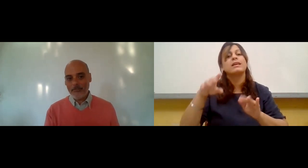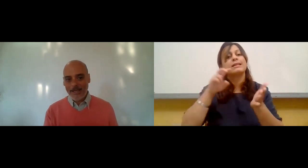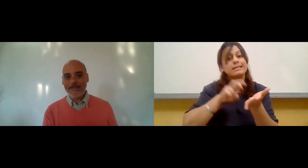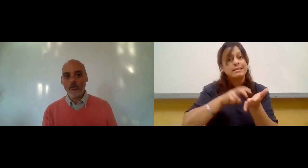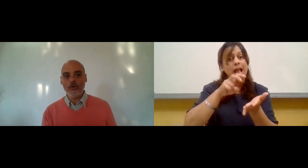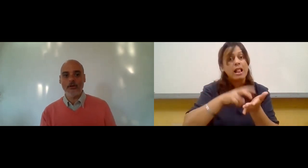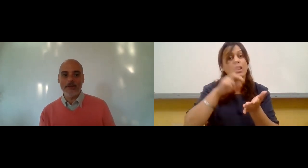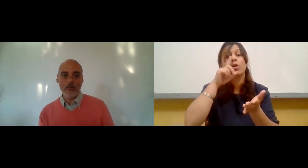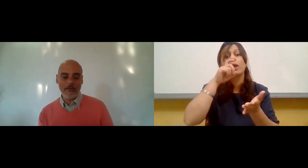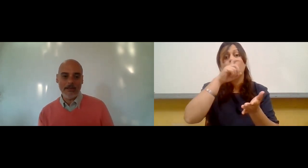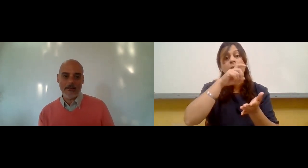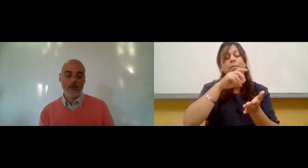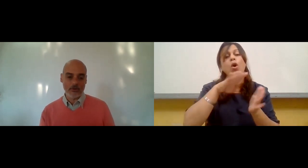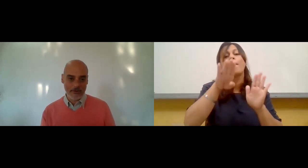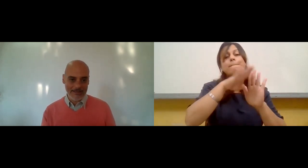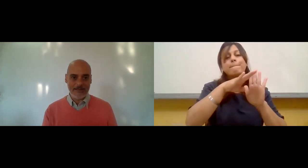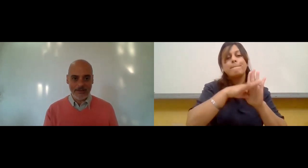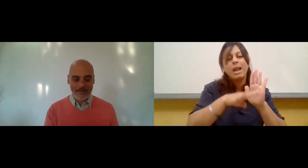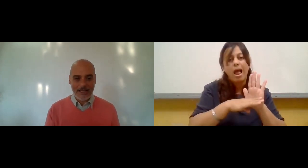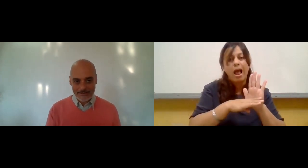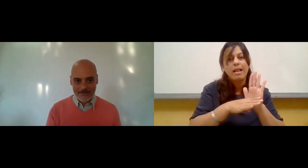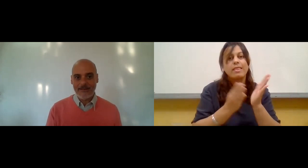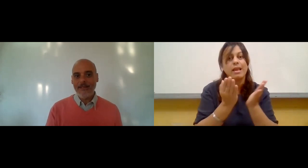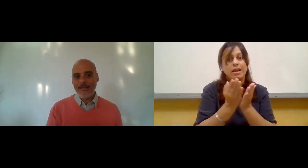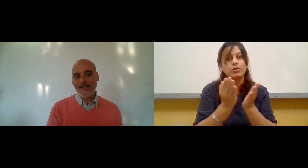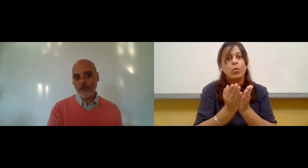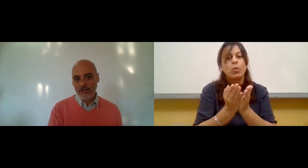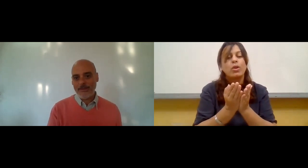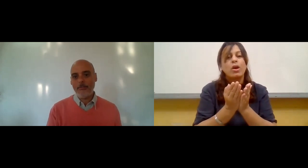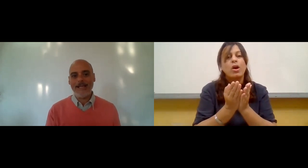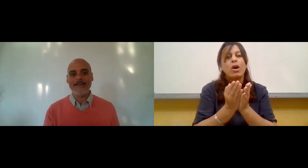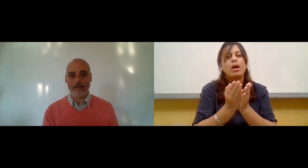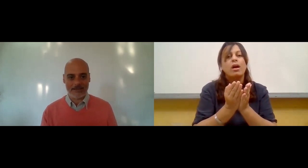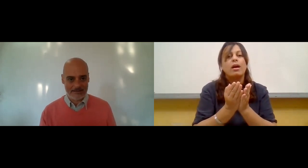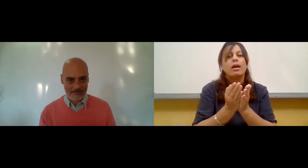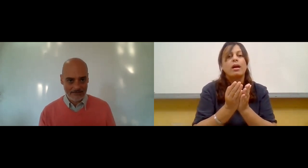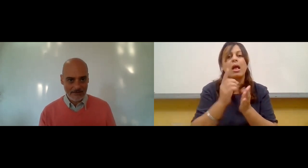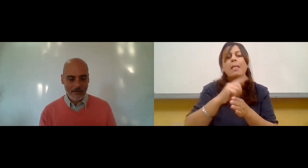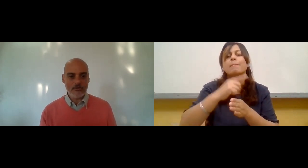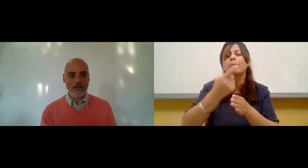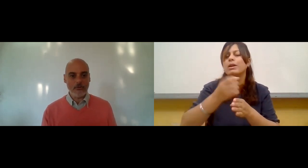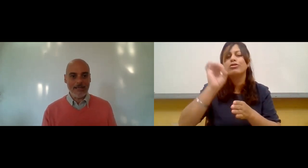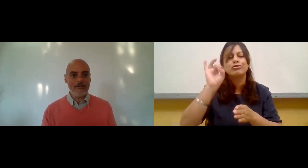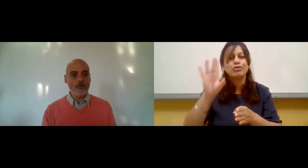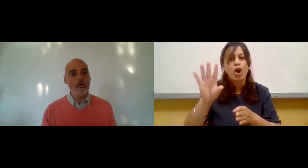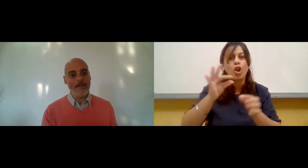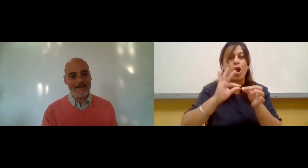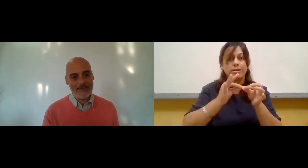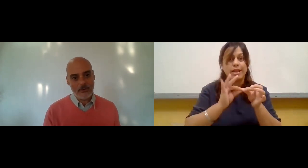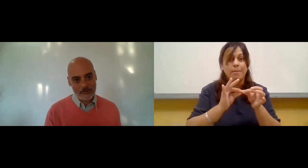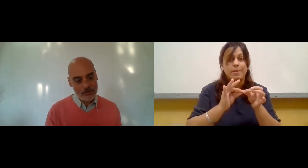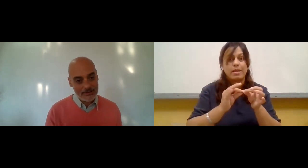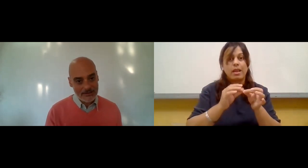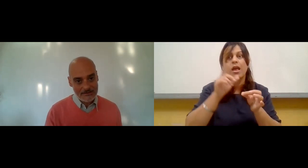Y ese plan de estudios de 2009, como yo veía diciendo antes, era exclusivamente para intérpretes. O sea, los estudiantes solo podían